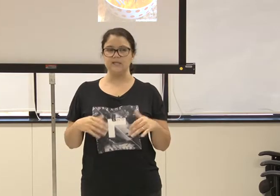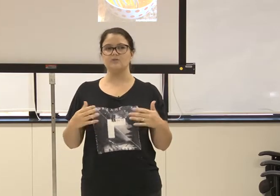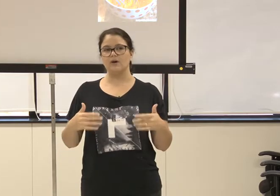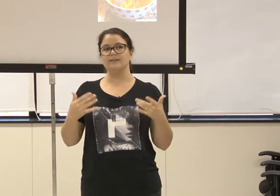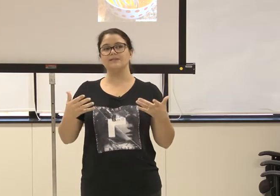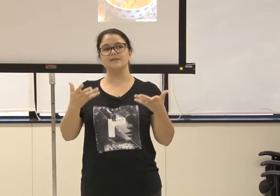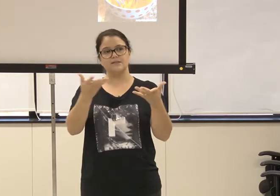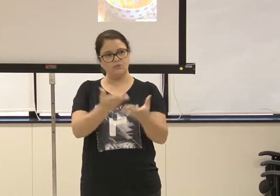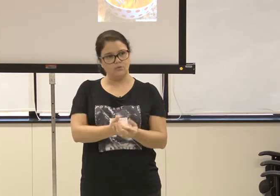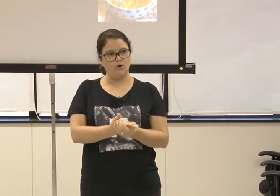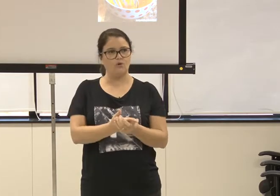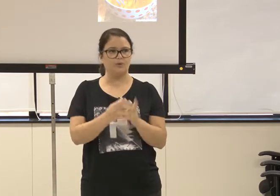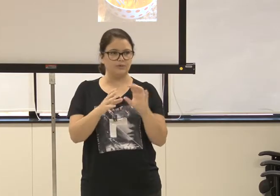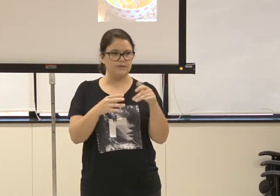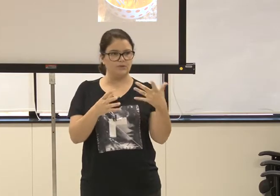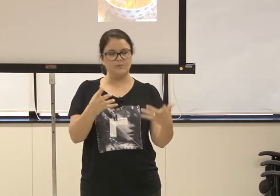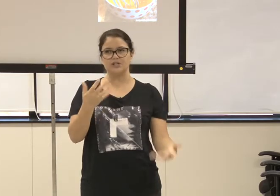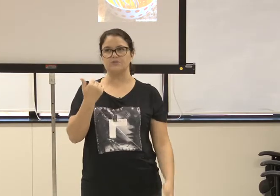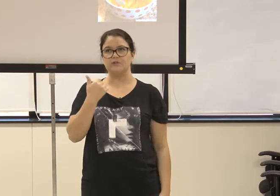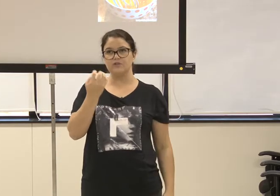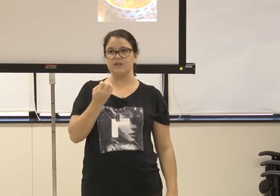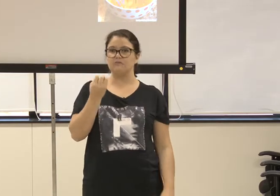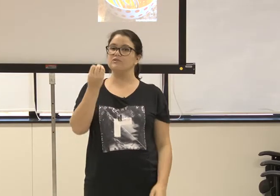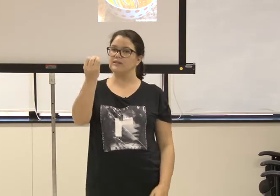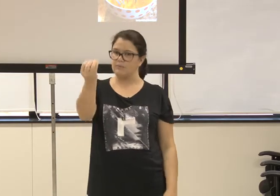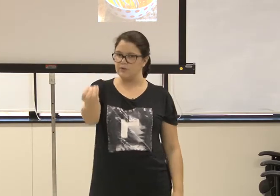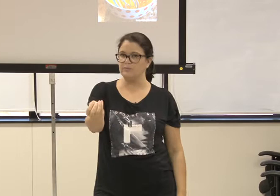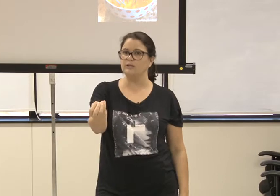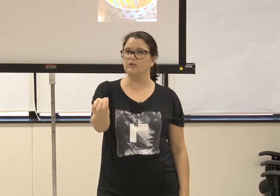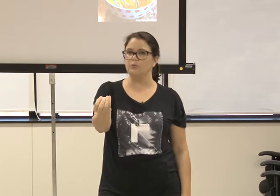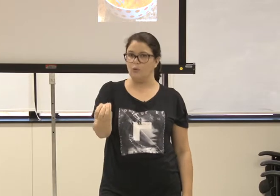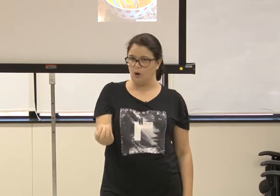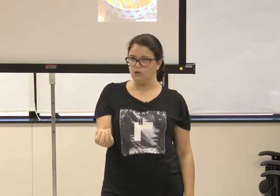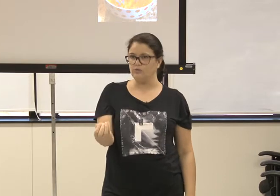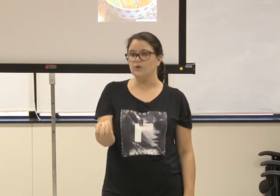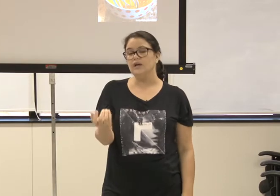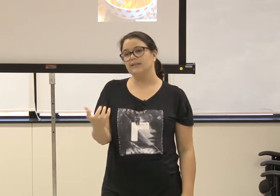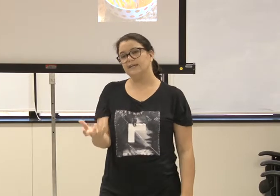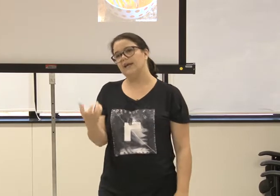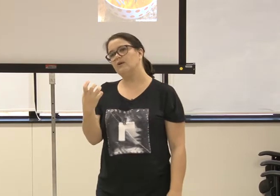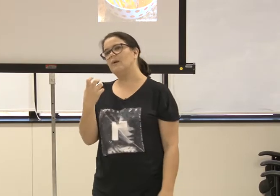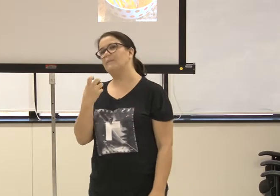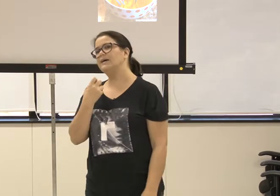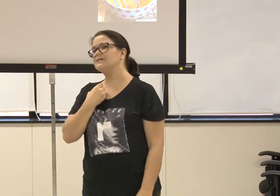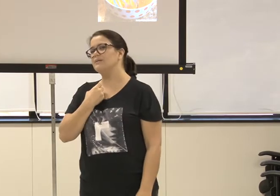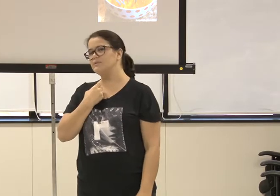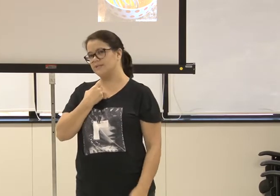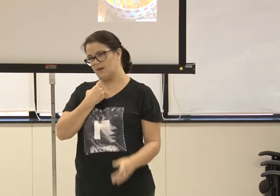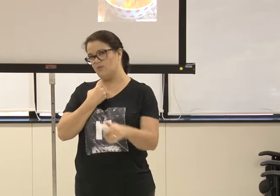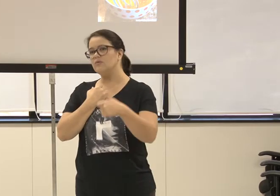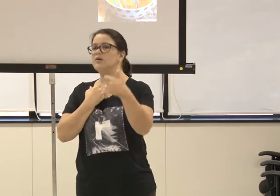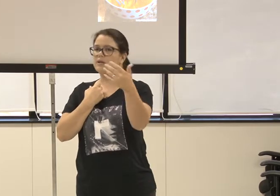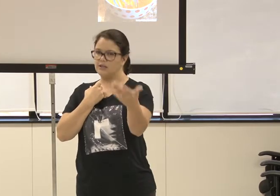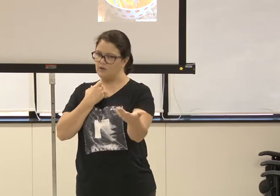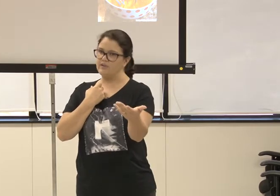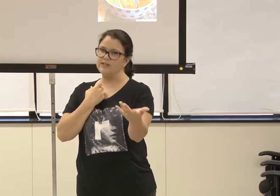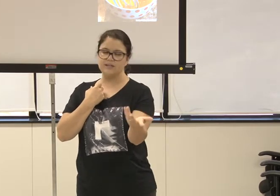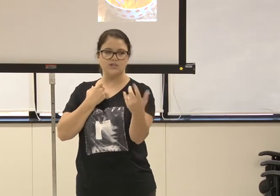uma descrição do corpo, é um descritor imagético, porque você está possibilitando para o outro que tenha uma percepção que talvez seja a que